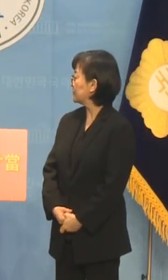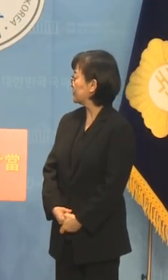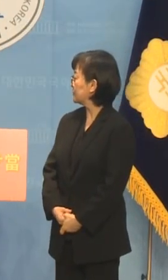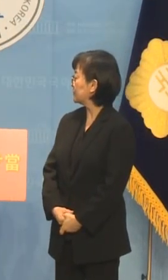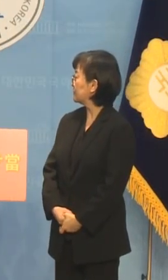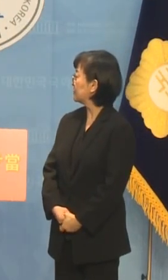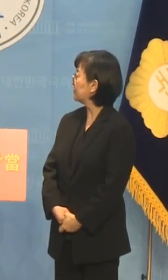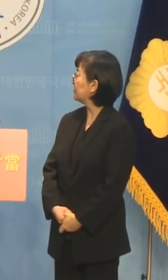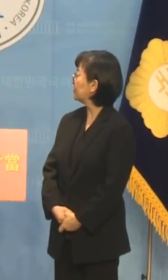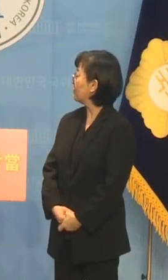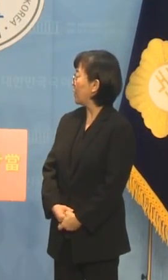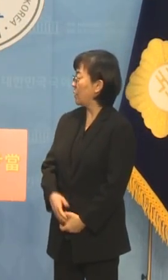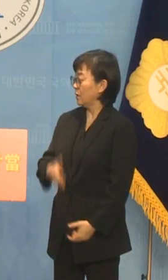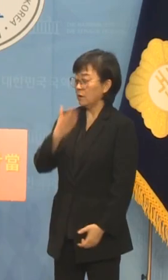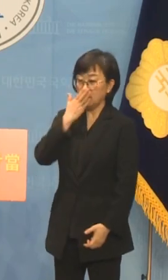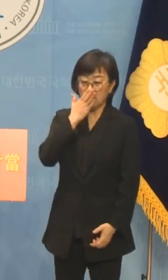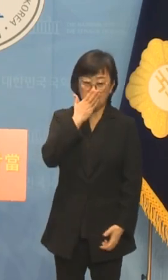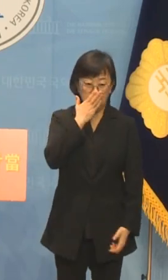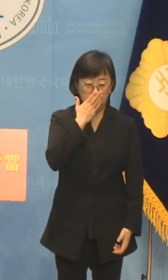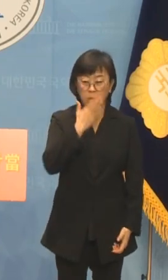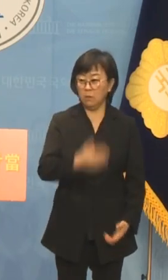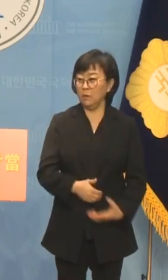여기 있으세요. 일단 신재 대표님.